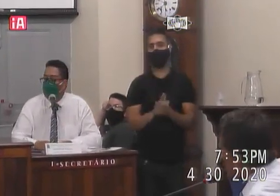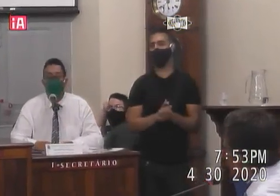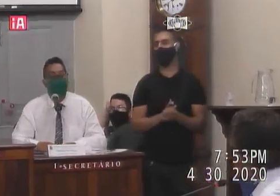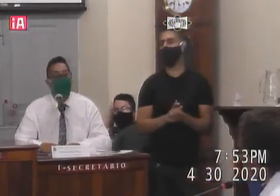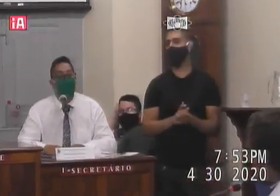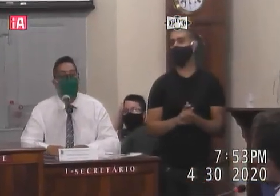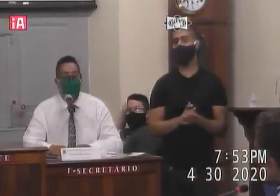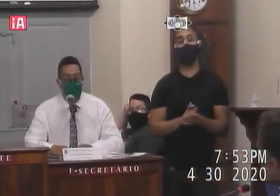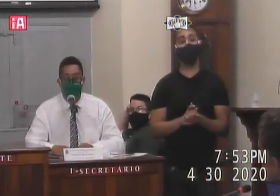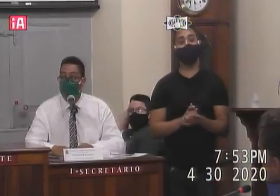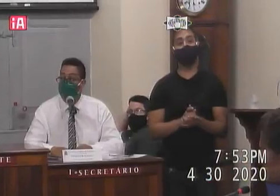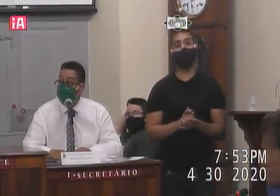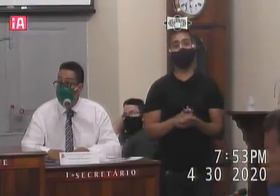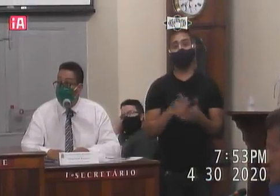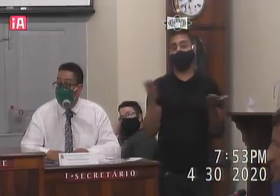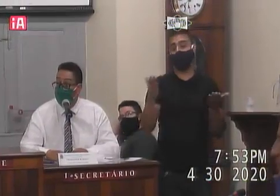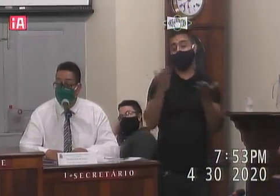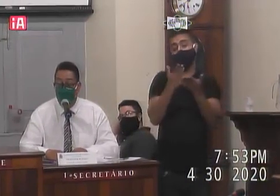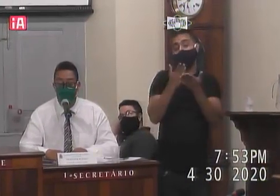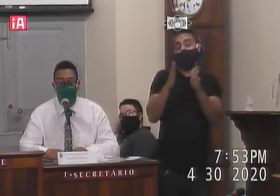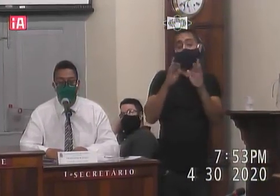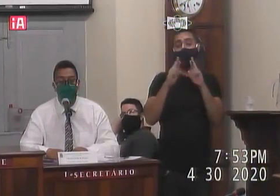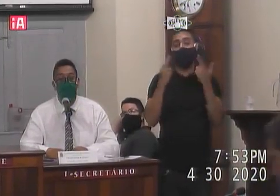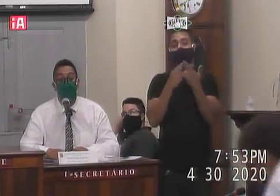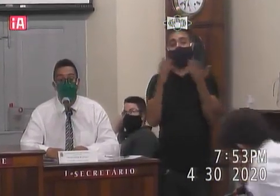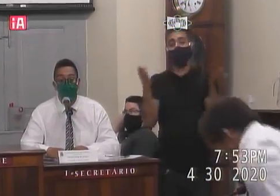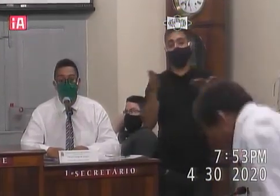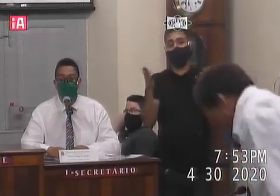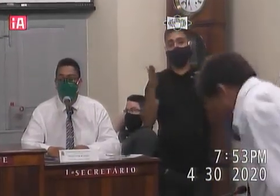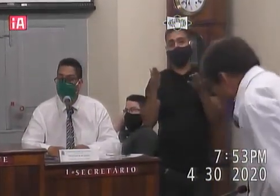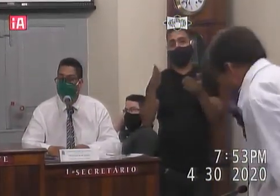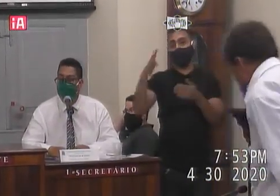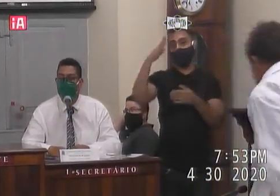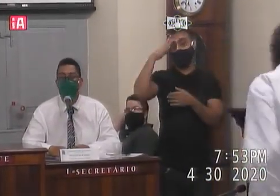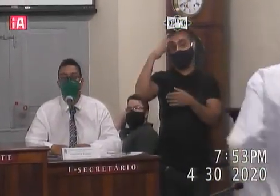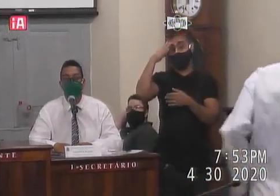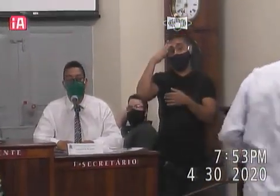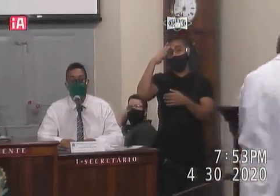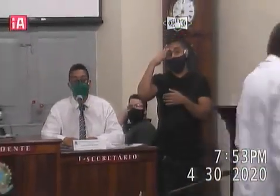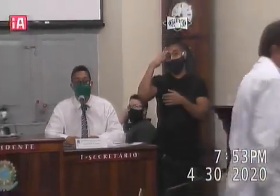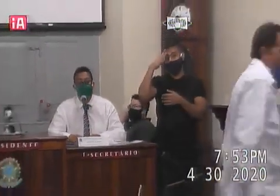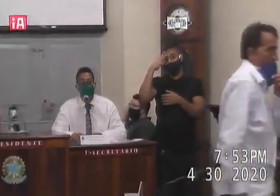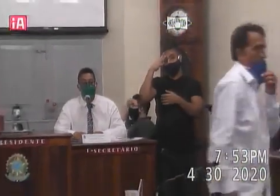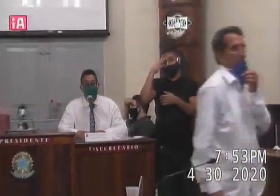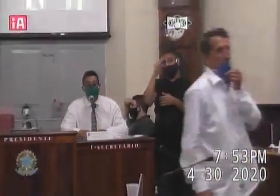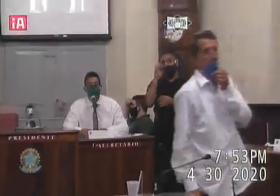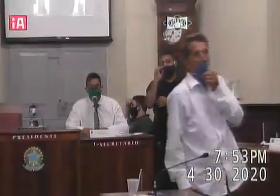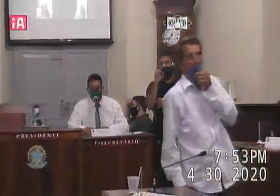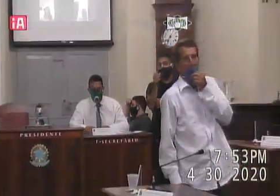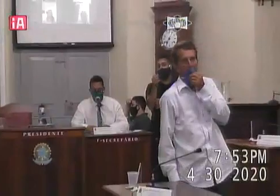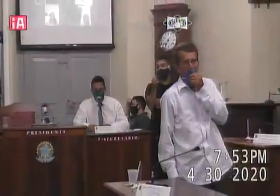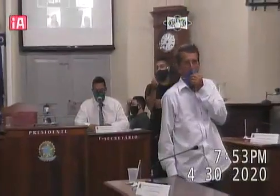Eu quero, então, declarar encerrada a sessão de hoje, quarta-feira, às 18